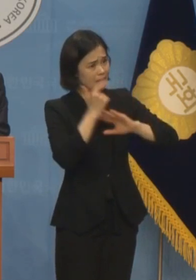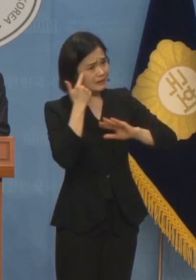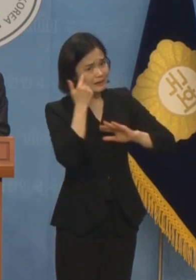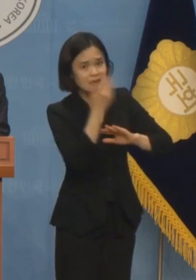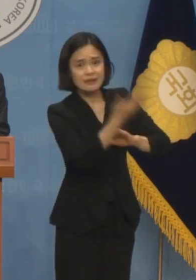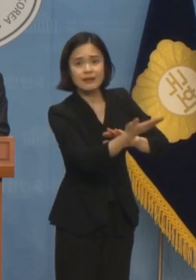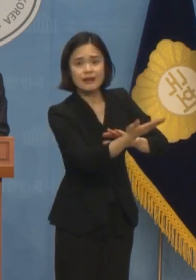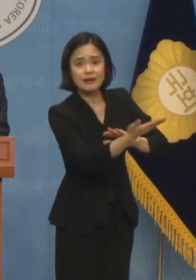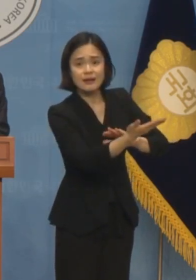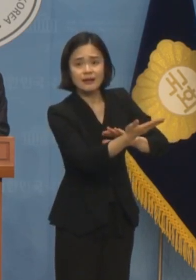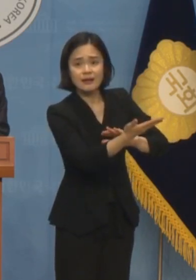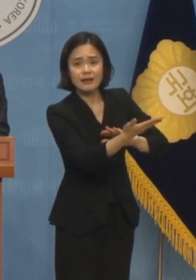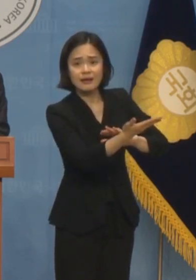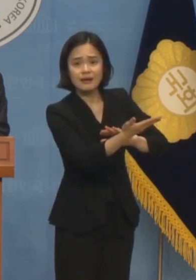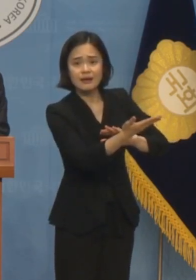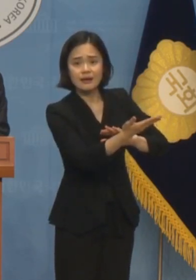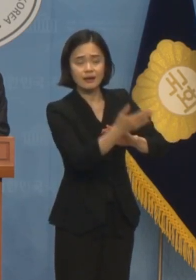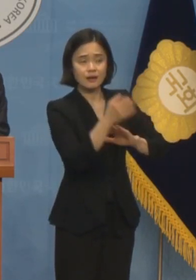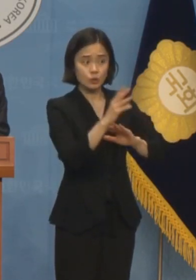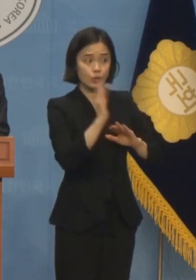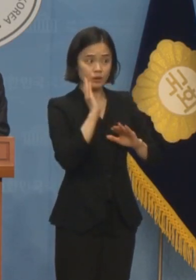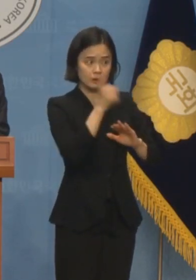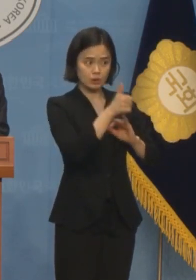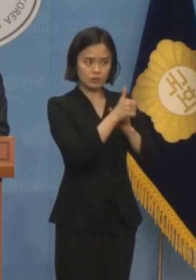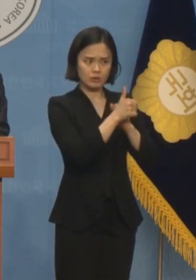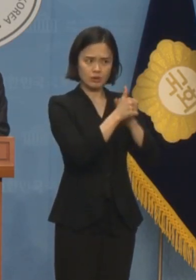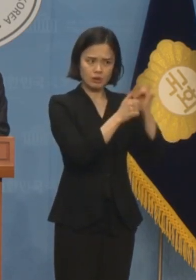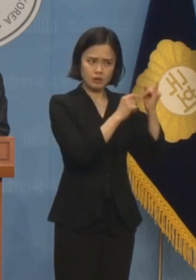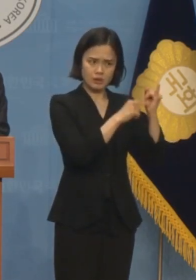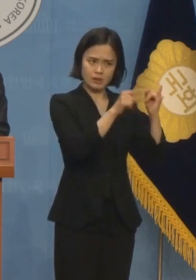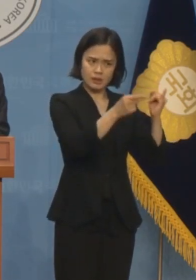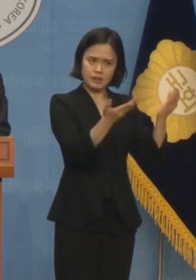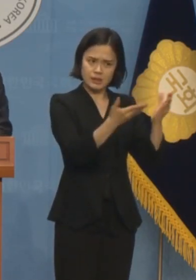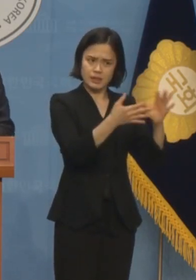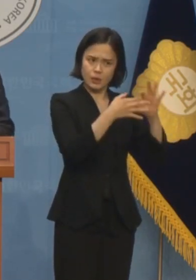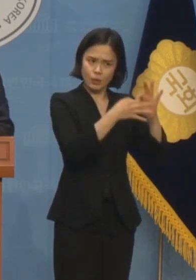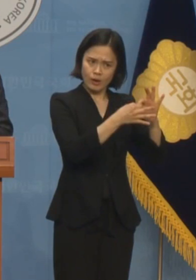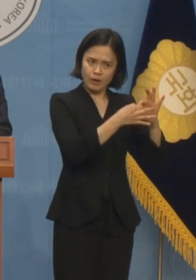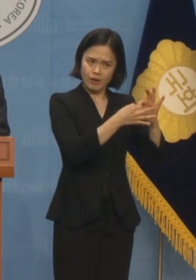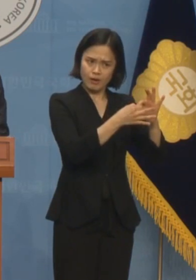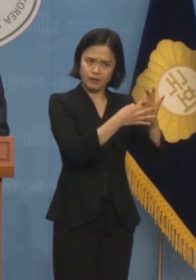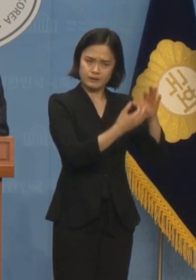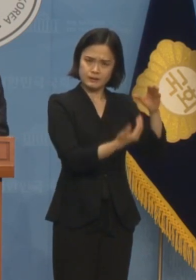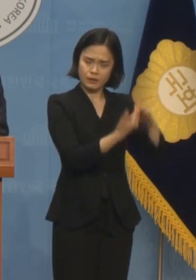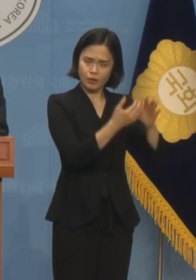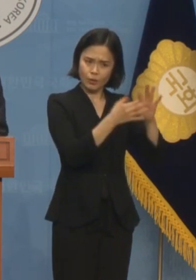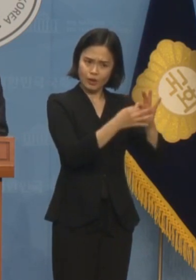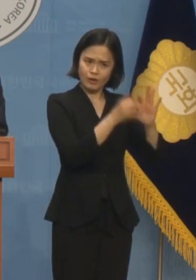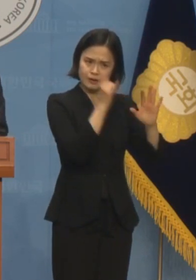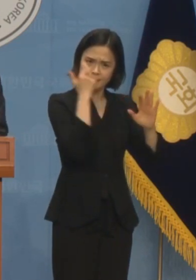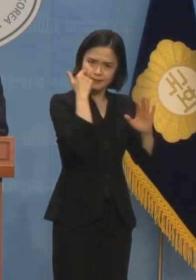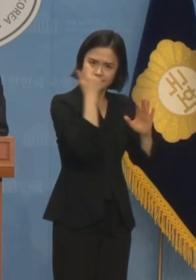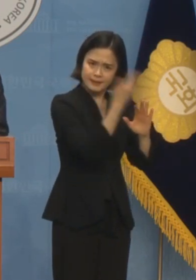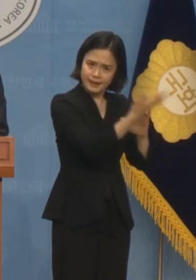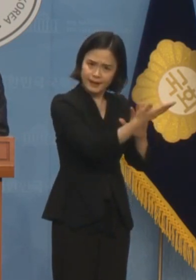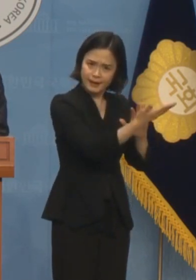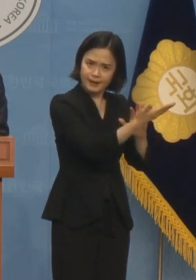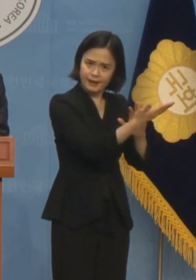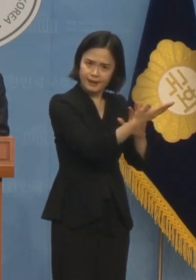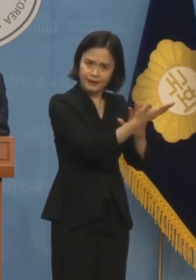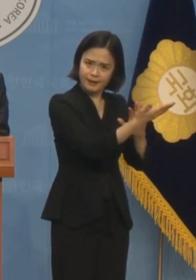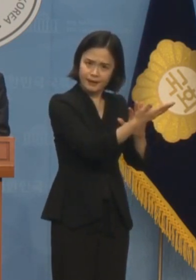안에 김건희 여사가 존재하는지 하는 것은, 김건희 여사가 존재하는 것은